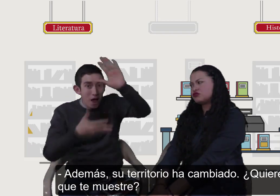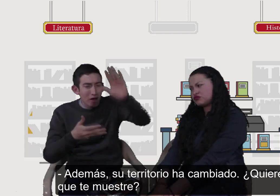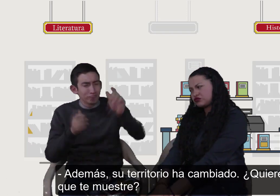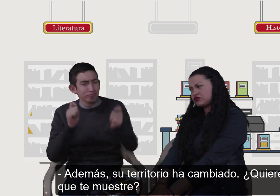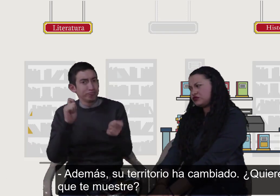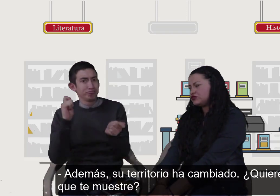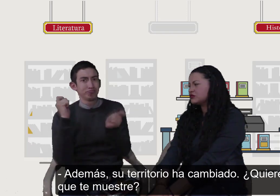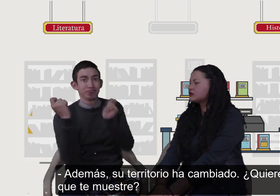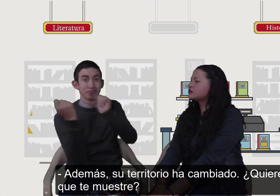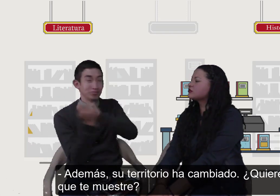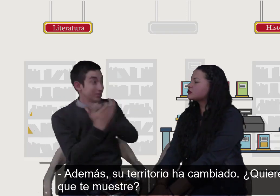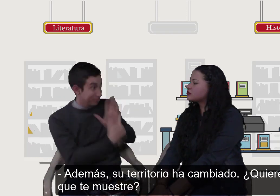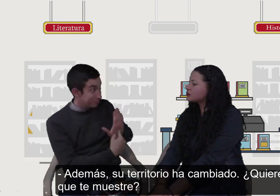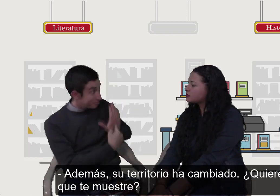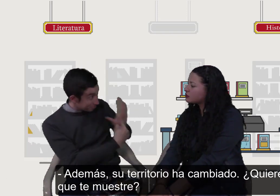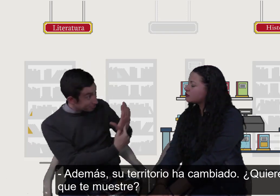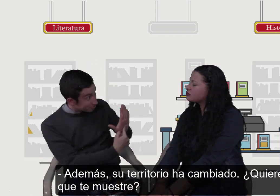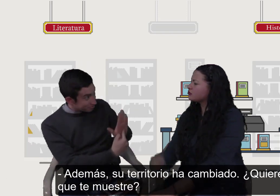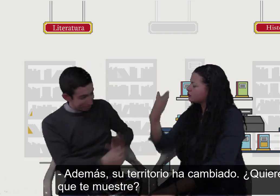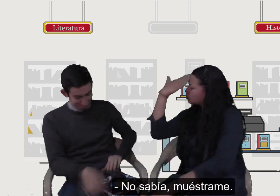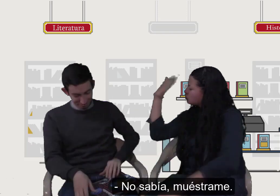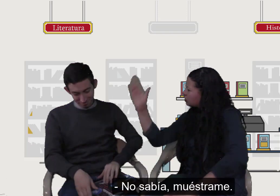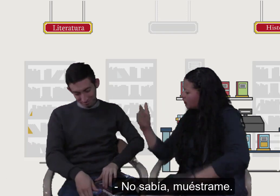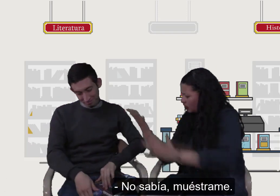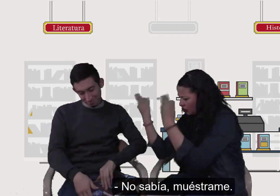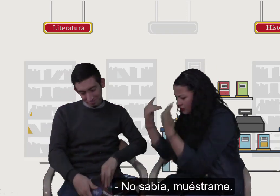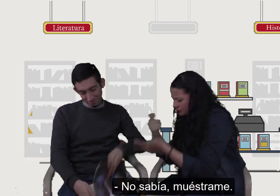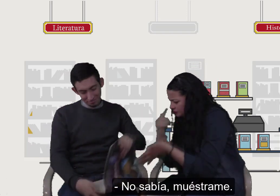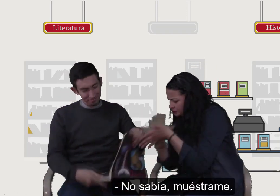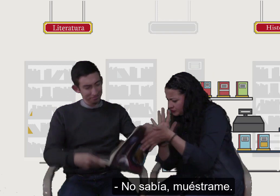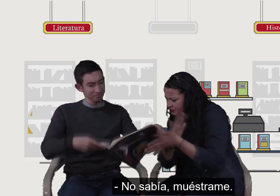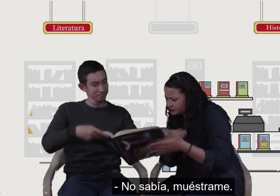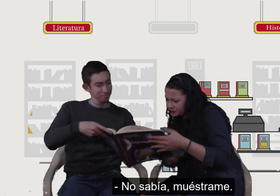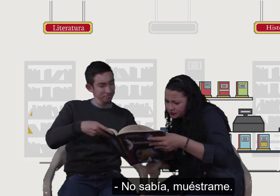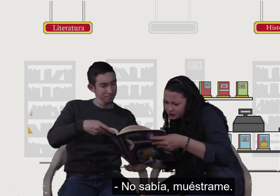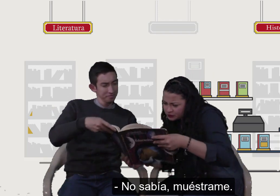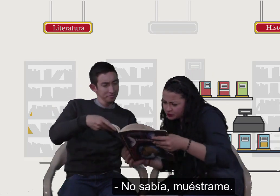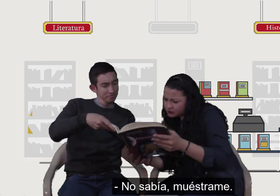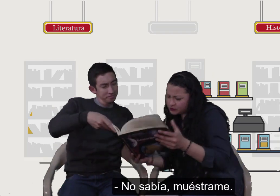Además, su territorio ha cambiado ¿Quieres que te muestre? No sabía, muéstrame